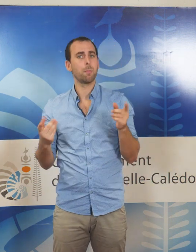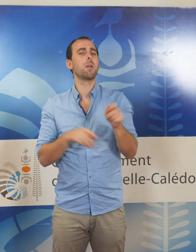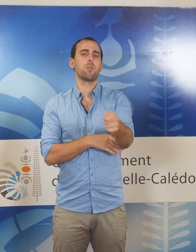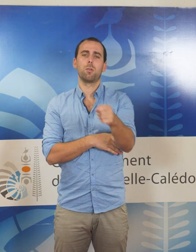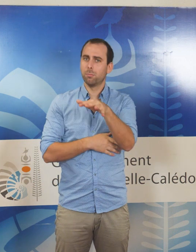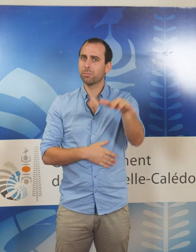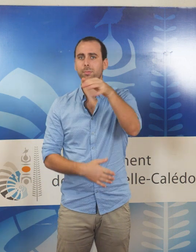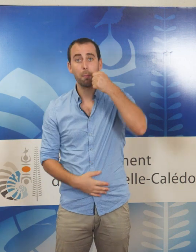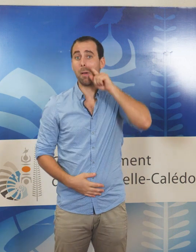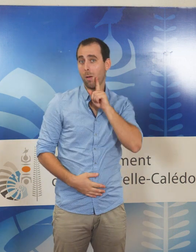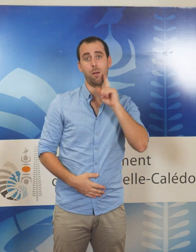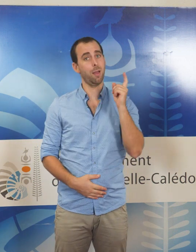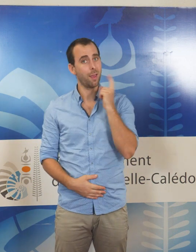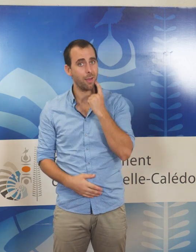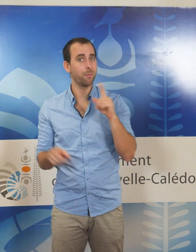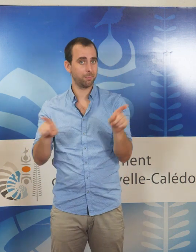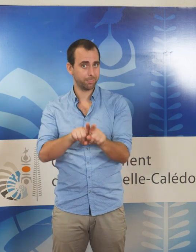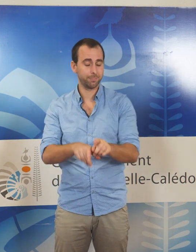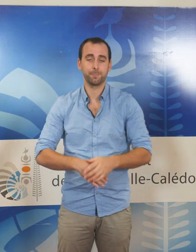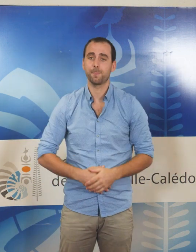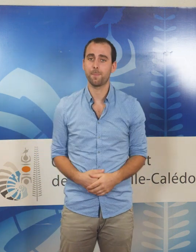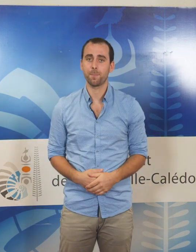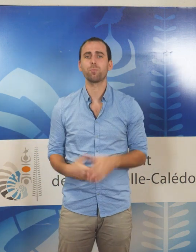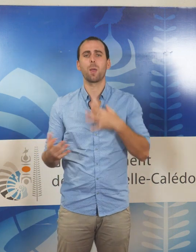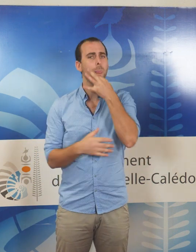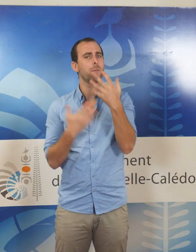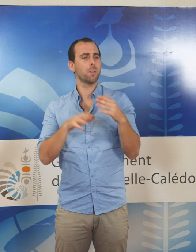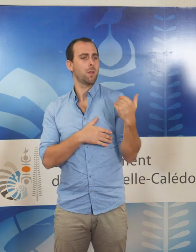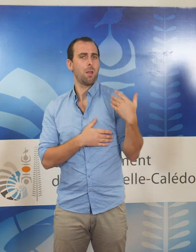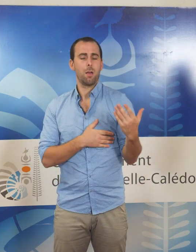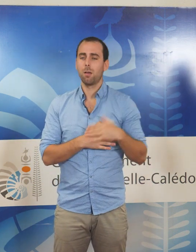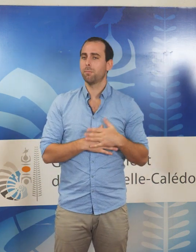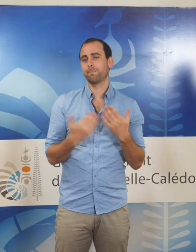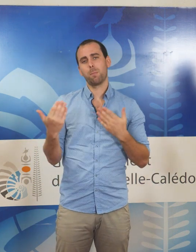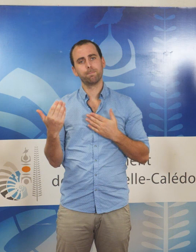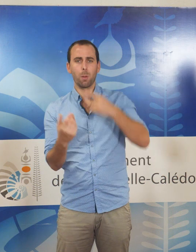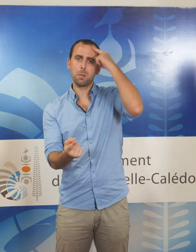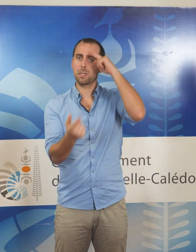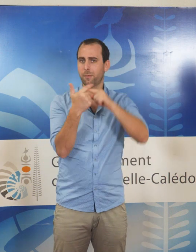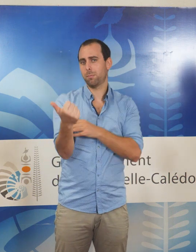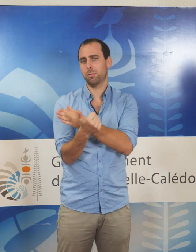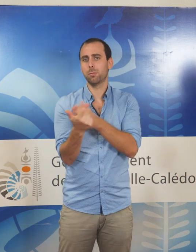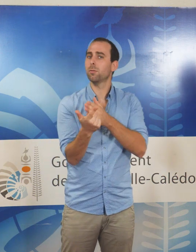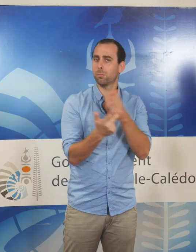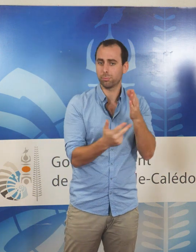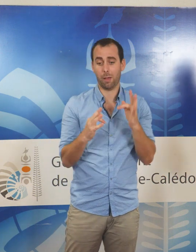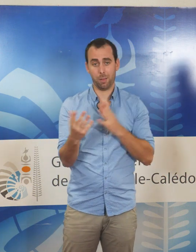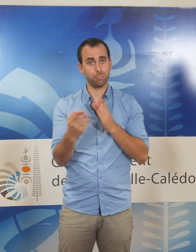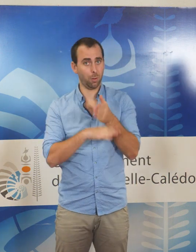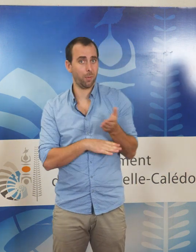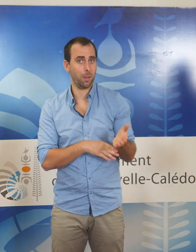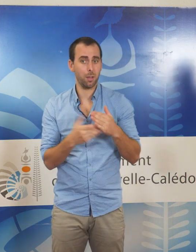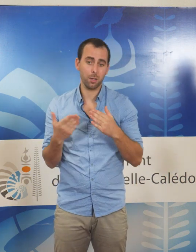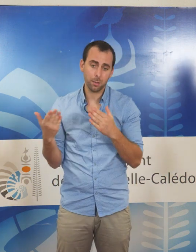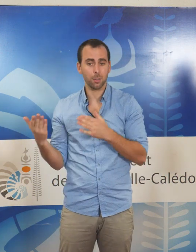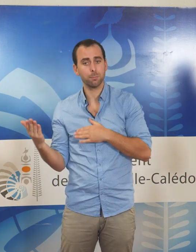les parents et les élèves. Comme je l'avais dit précédemment, il y avait un triple enjeu pour cette rentrée progressive. Bien sûr,